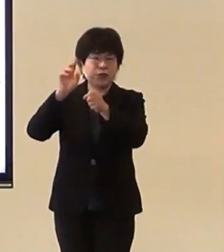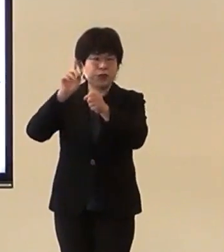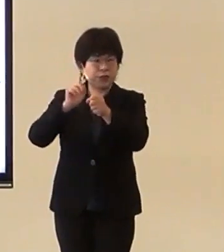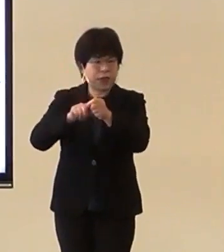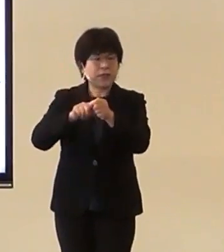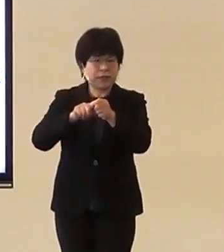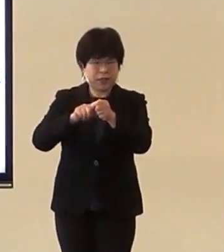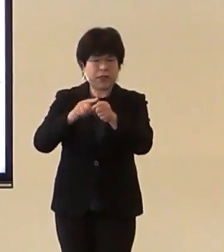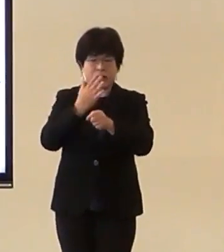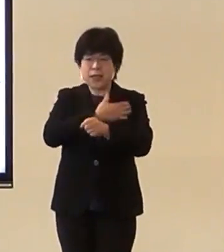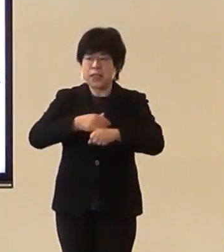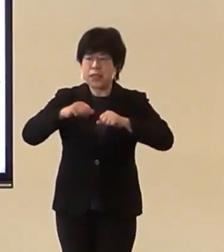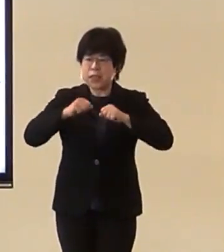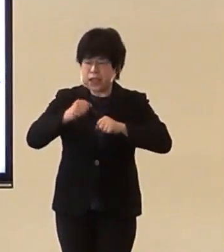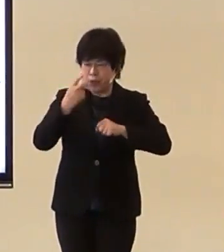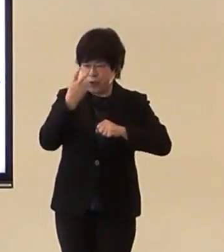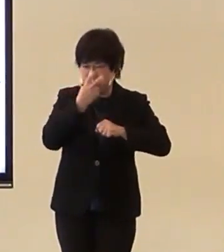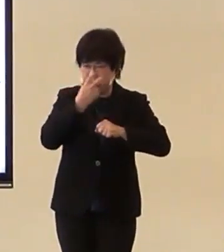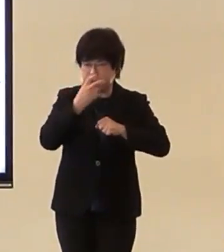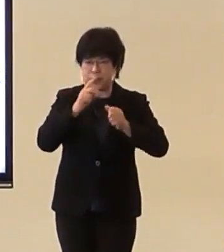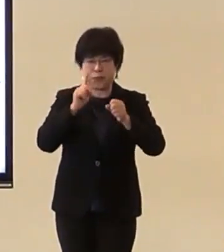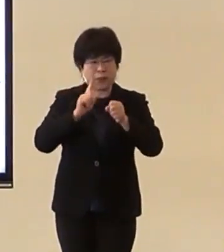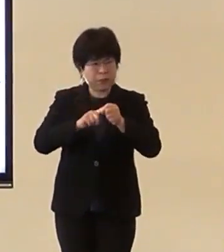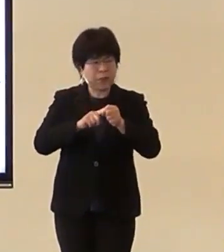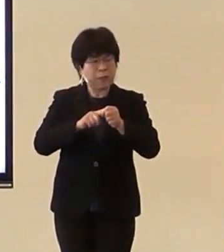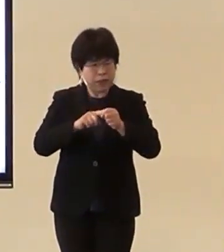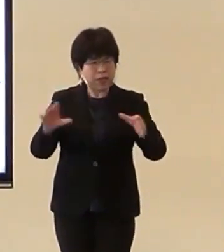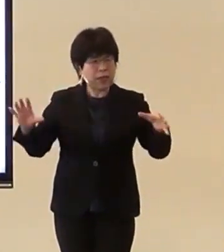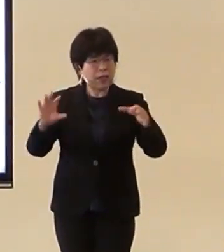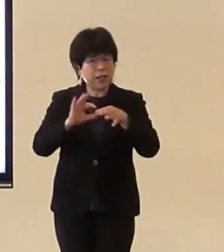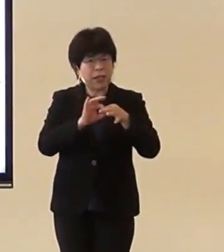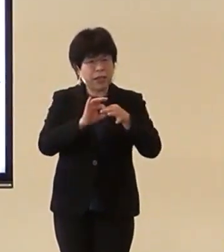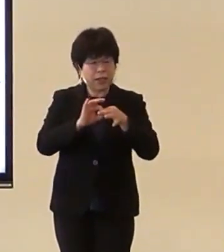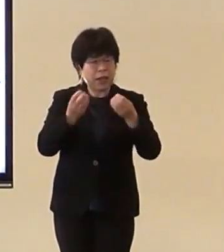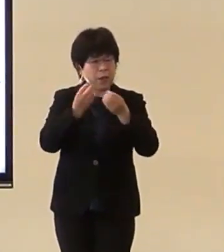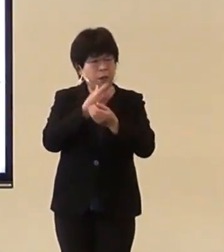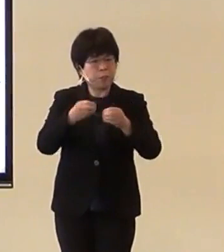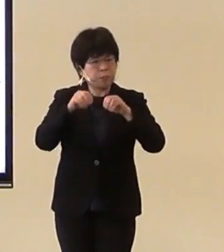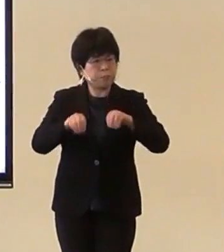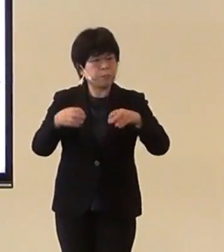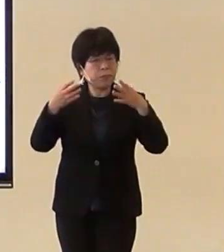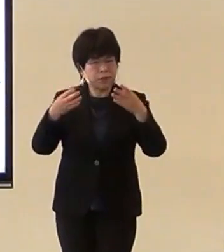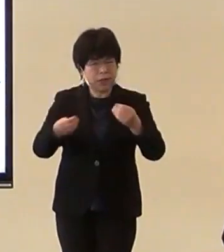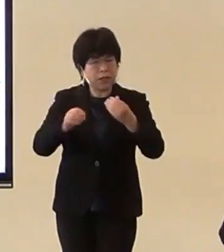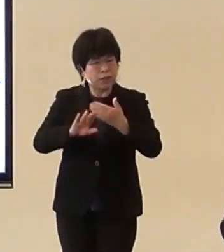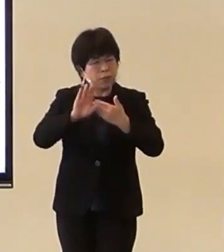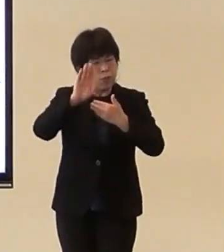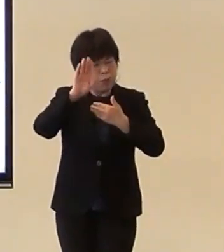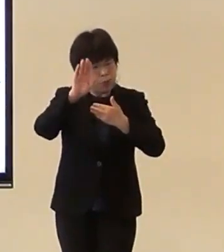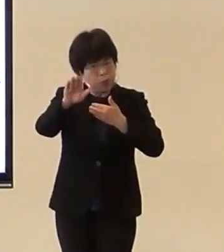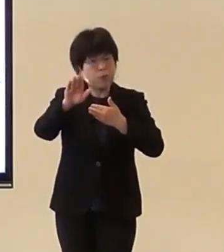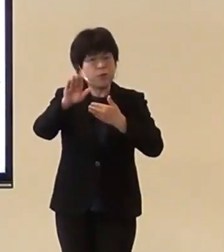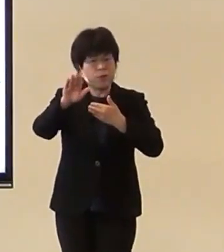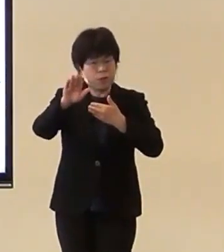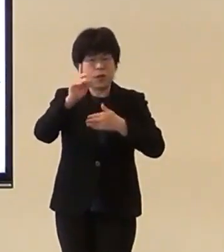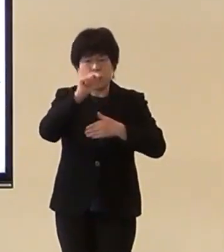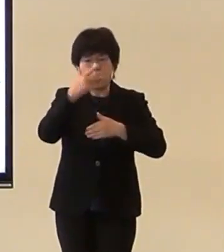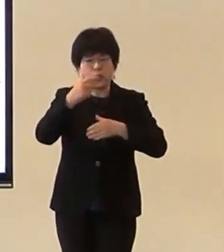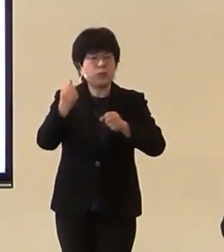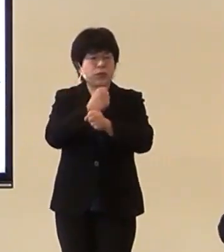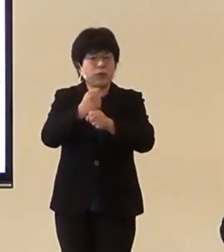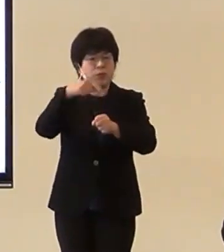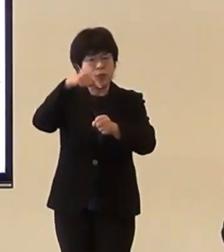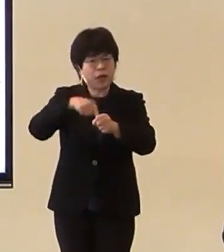解決ということでされてきたと思うんですが、現状交付市の事業の中でどういうふうに生かされてきたのかということが一つ